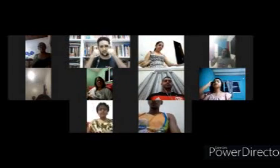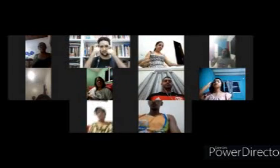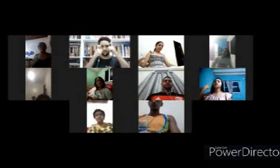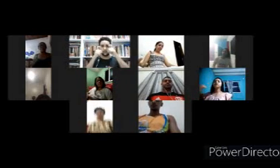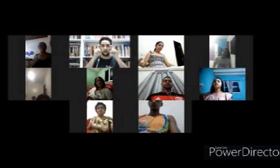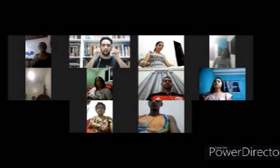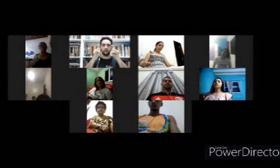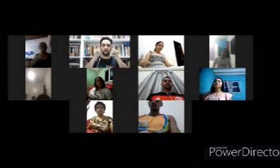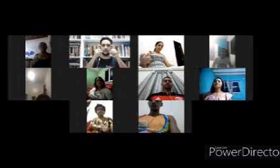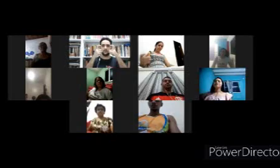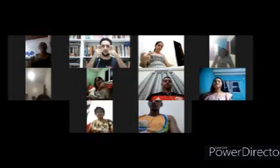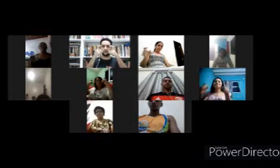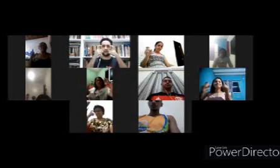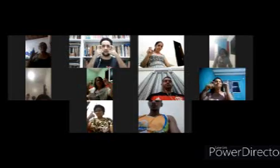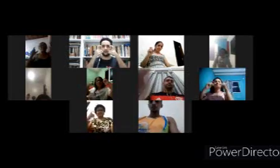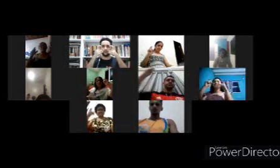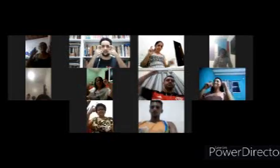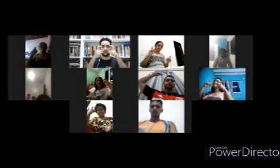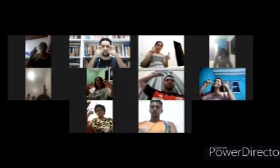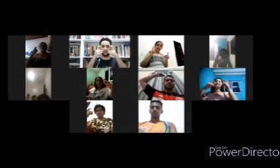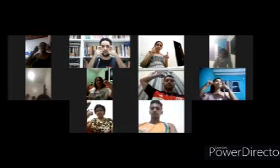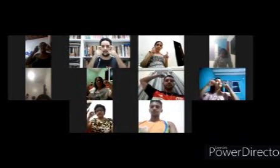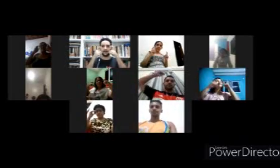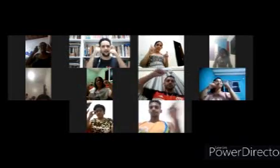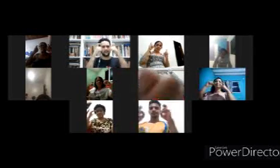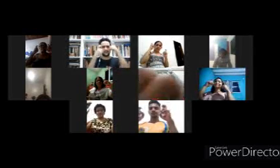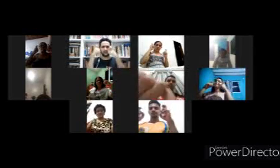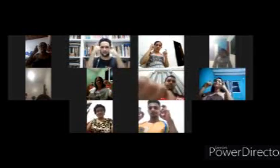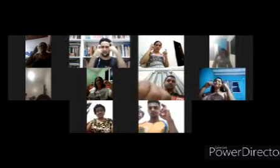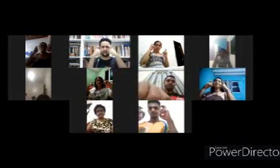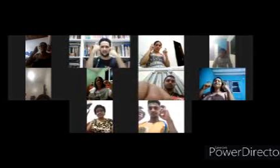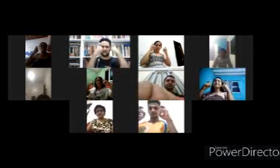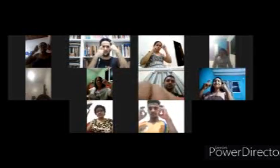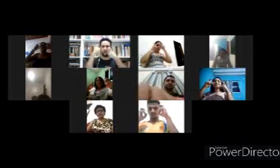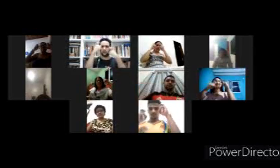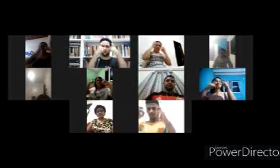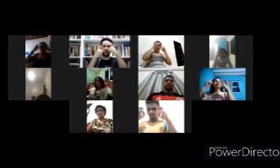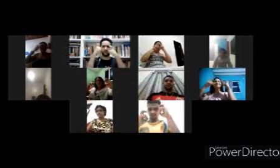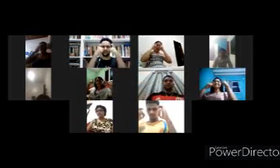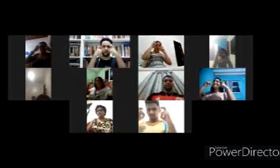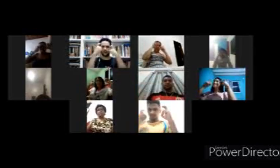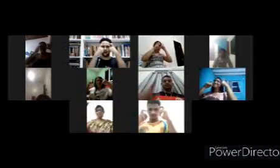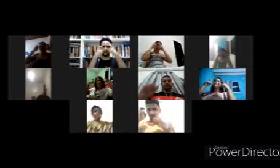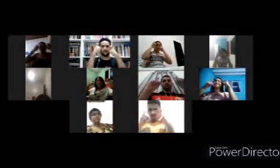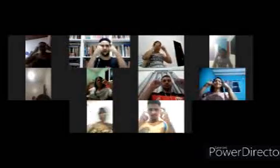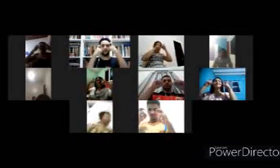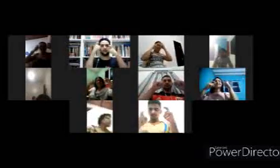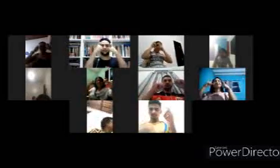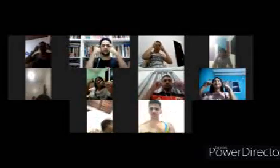Preocupação. Eu vou ter assim, meus dois dedinhos assim, tipo, em garra, e fazer aqui, ó, movimentos circulares na minha